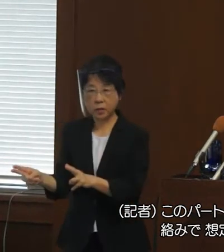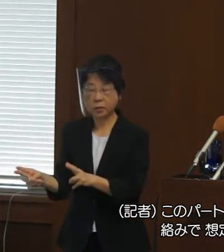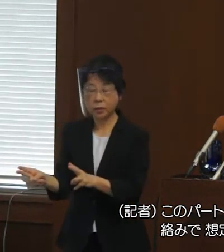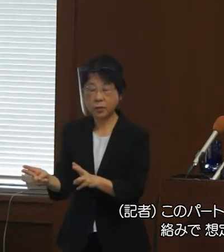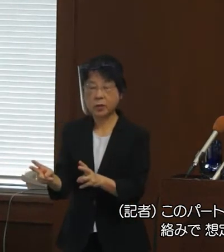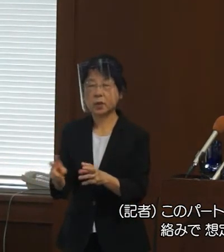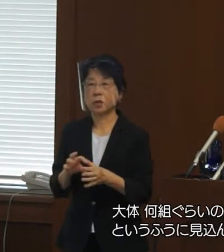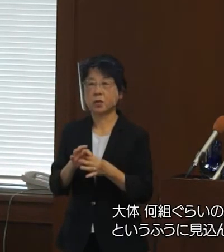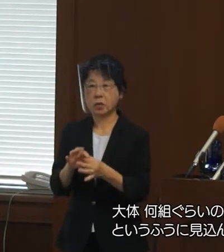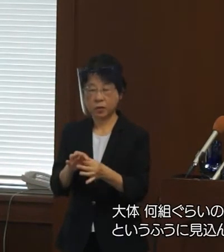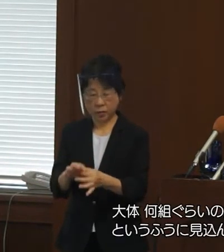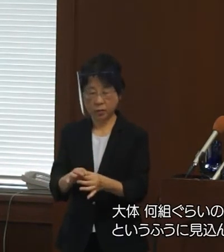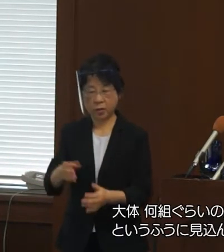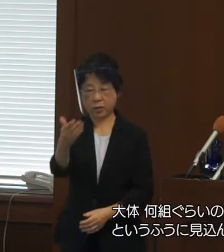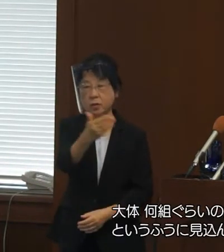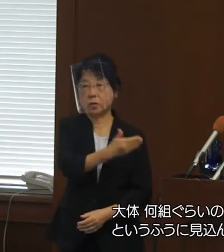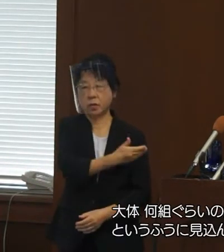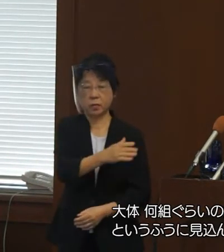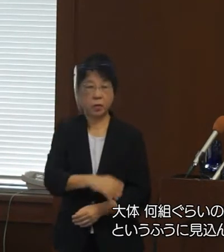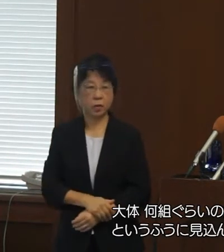想定でいいんですけど、大体